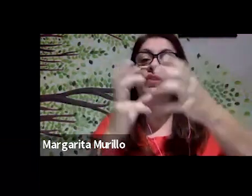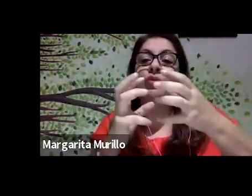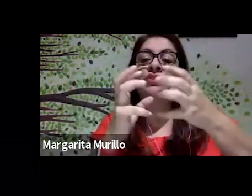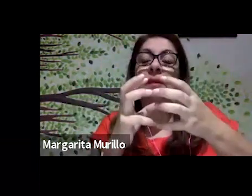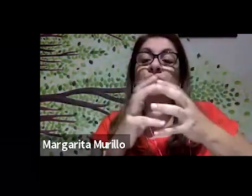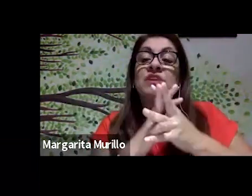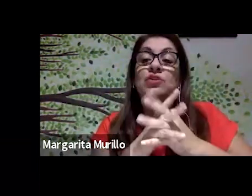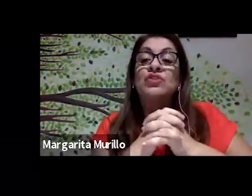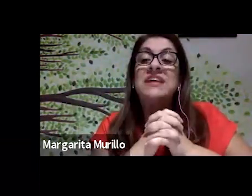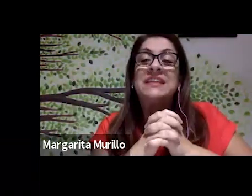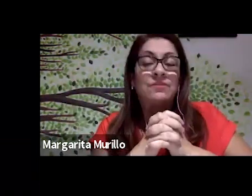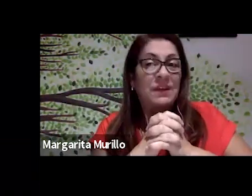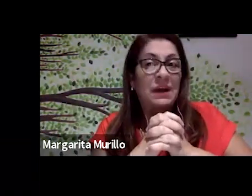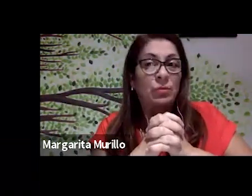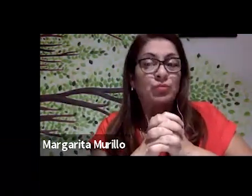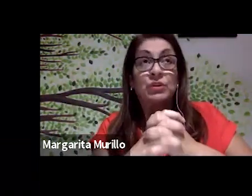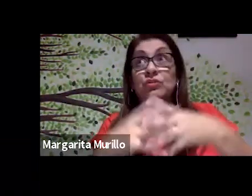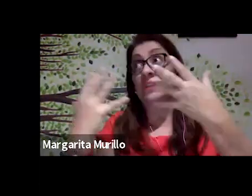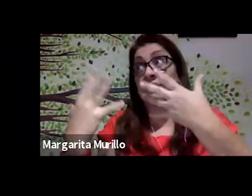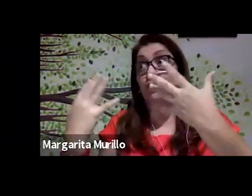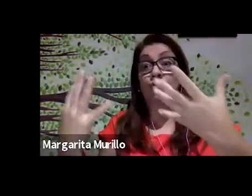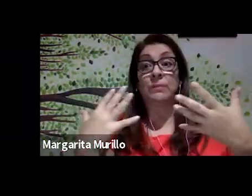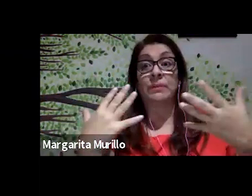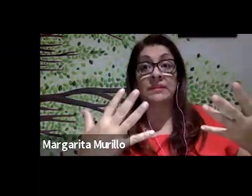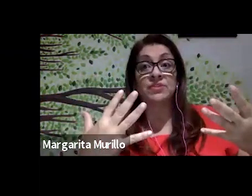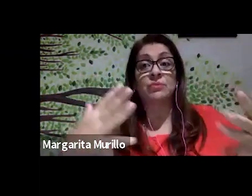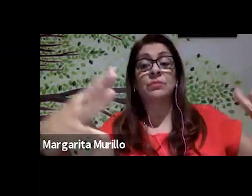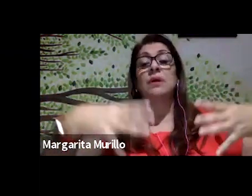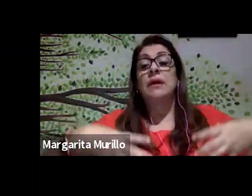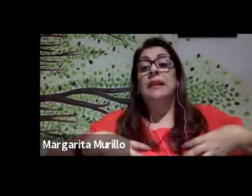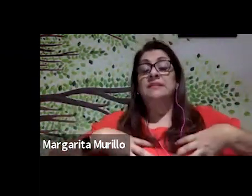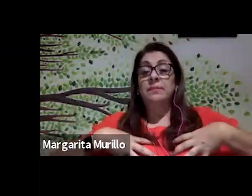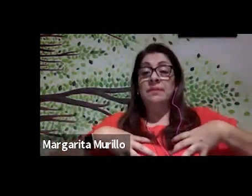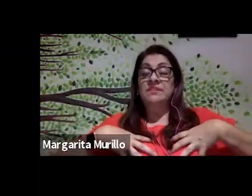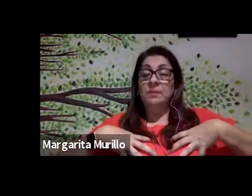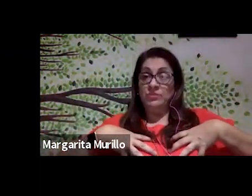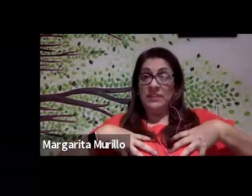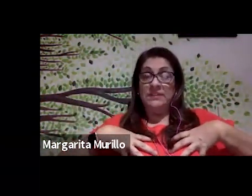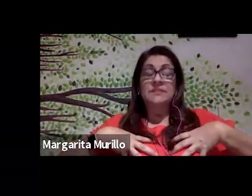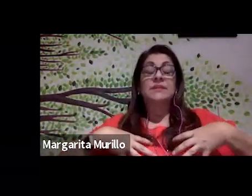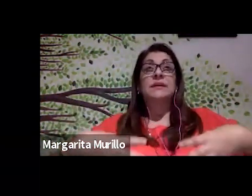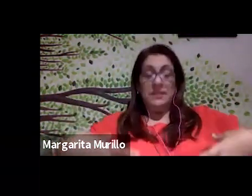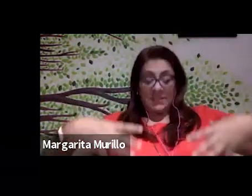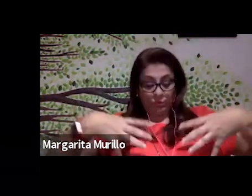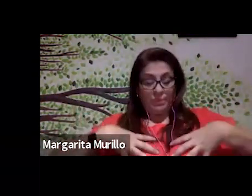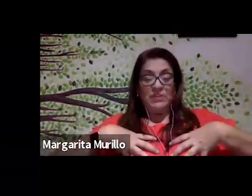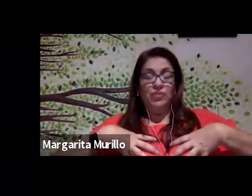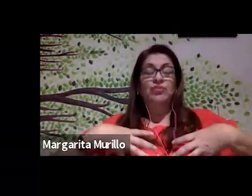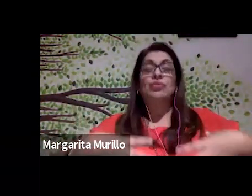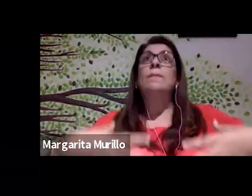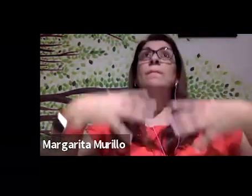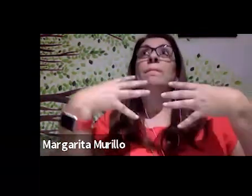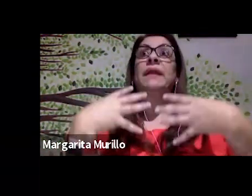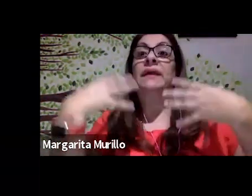la forma en que nos encontramos y nos identificamos por eso los traseros nos llaman la atención las hembras echamos tetas echamos